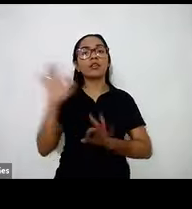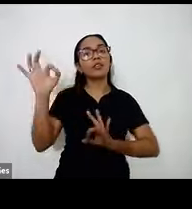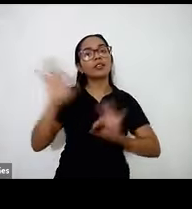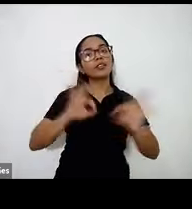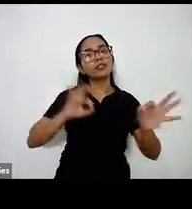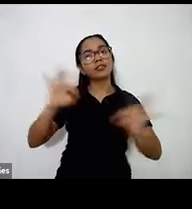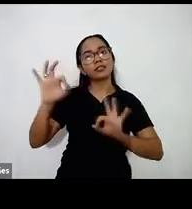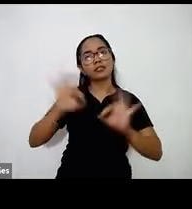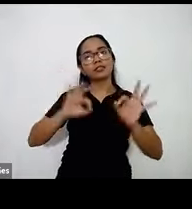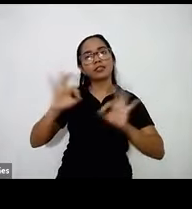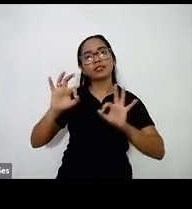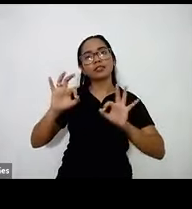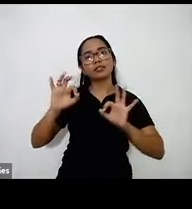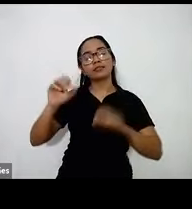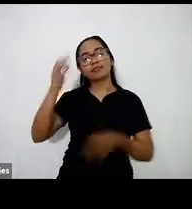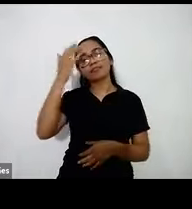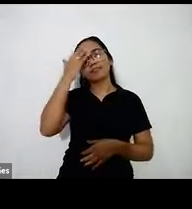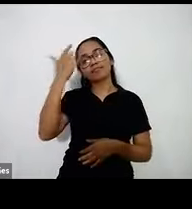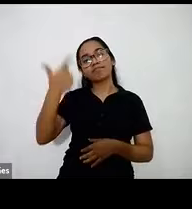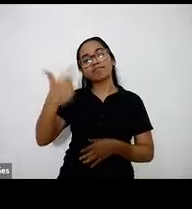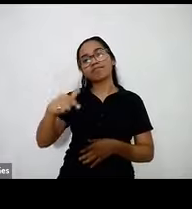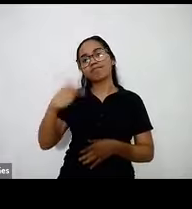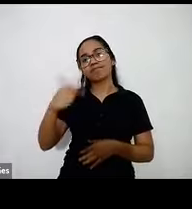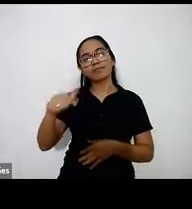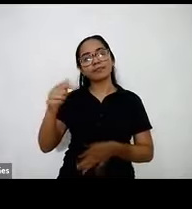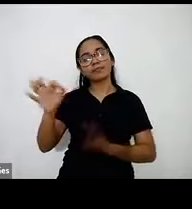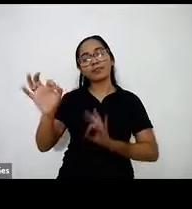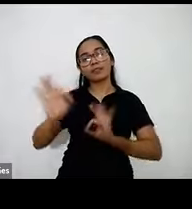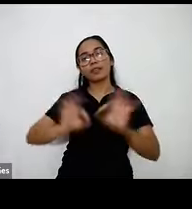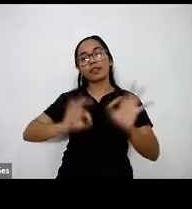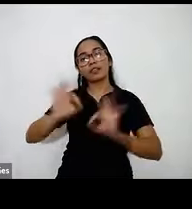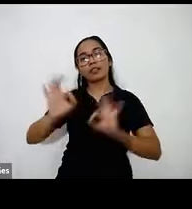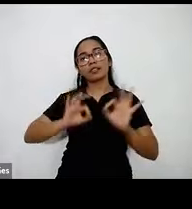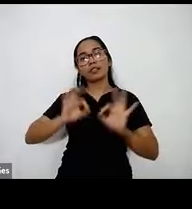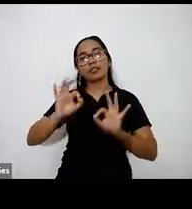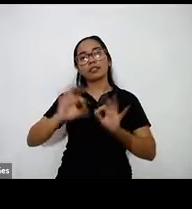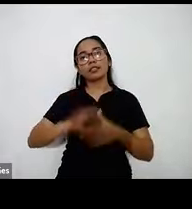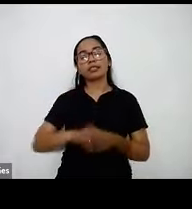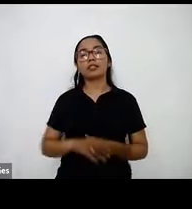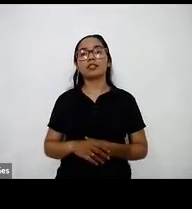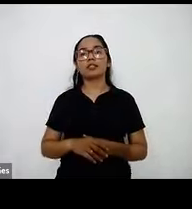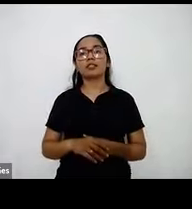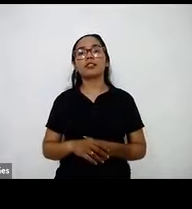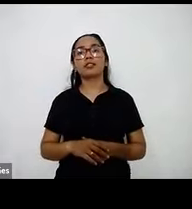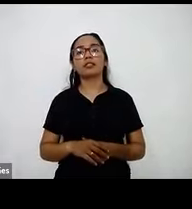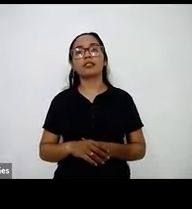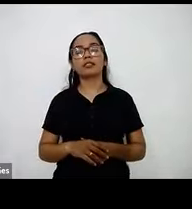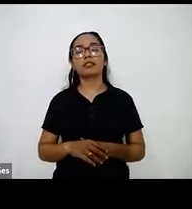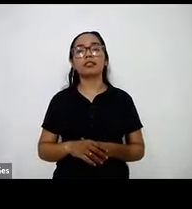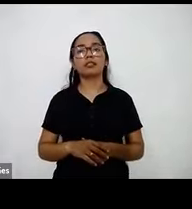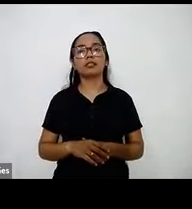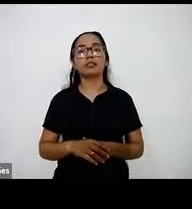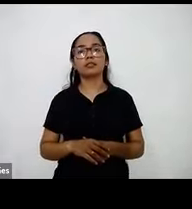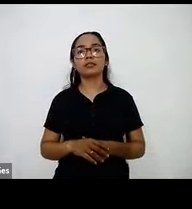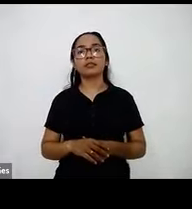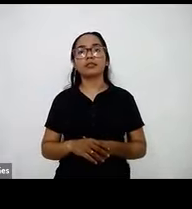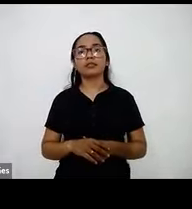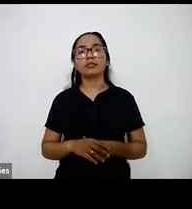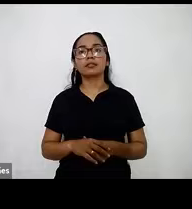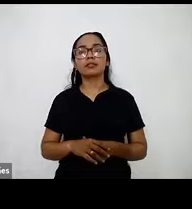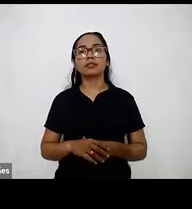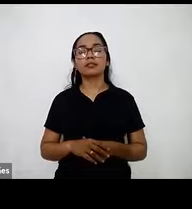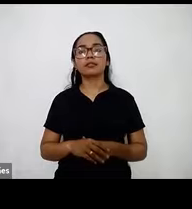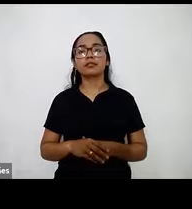é estruturante, é algo que faz parte, né, da própria constituição do SUS, né, e